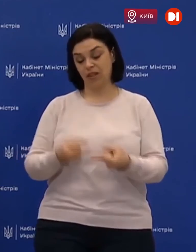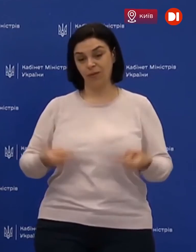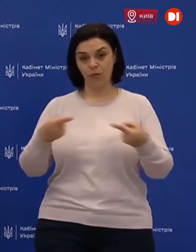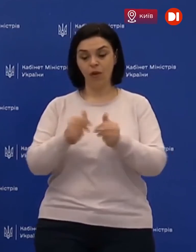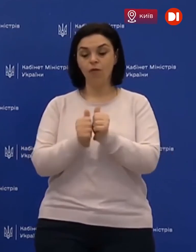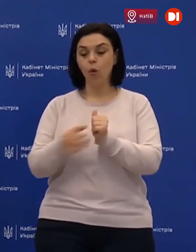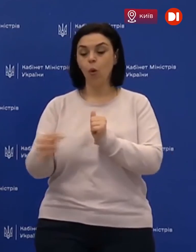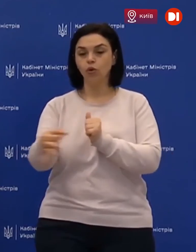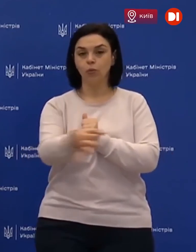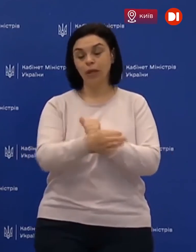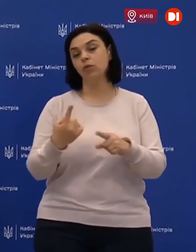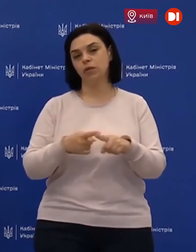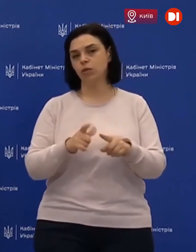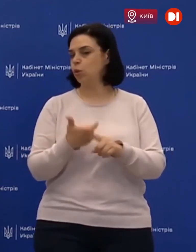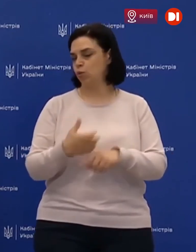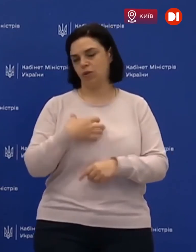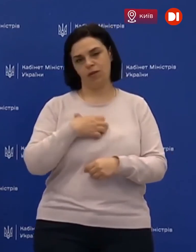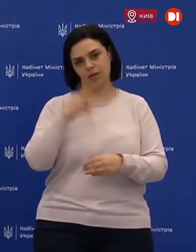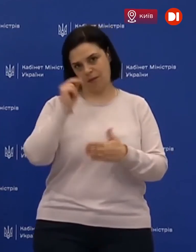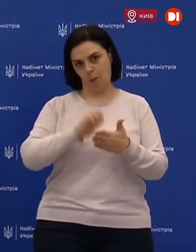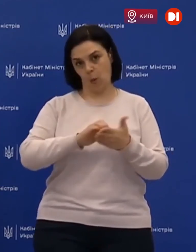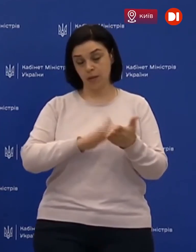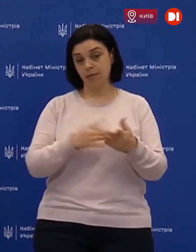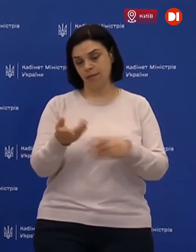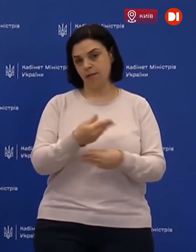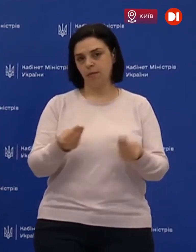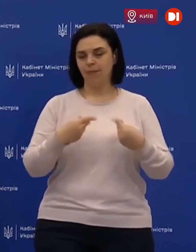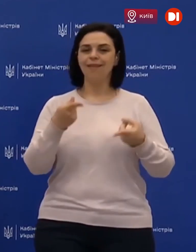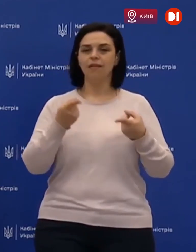в кожному регіоні, бо це теж дуже важливий показник, який нам дає реальну картину.